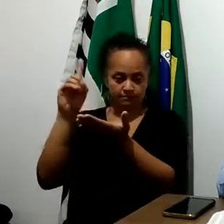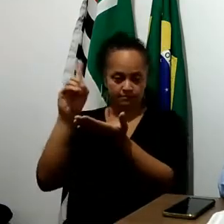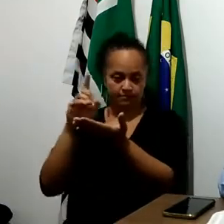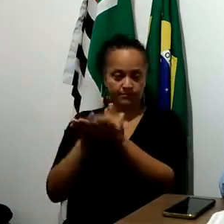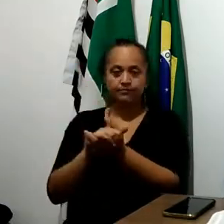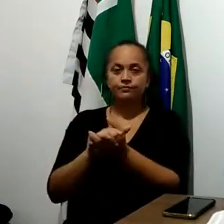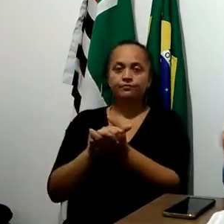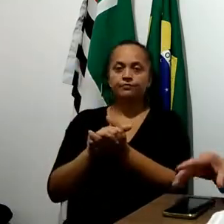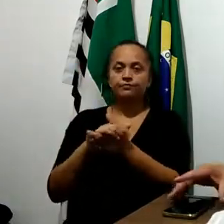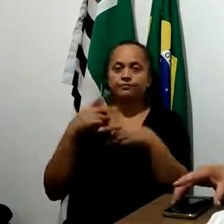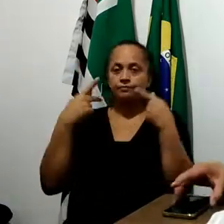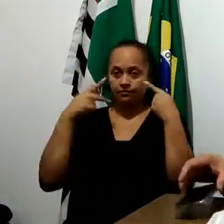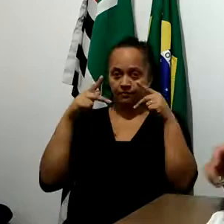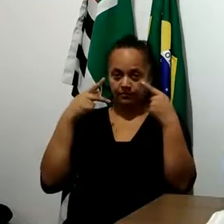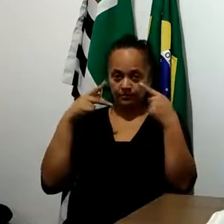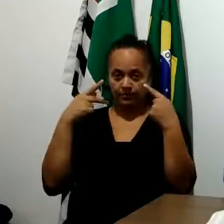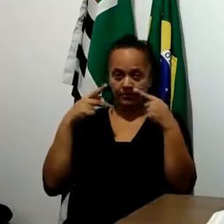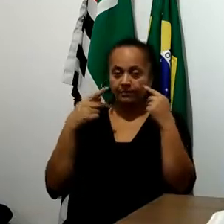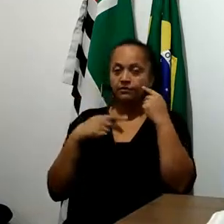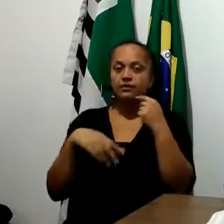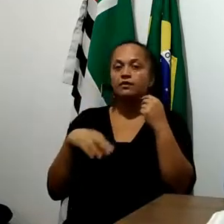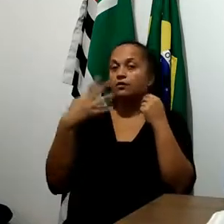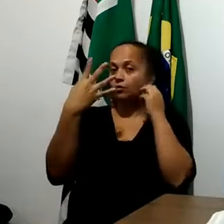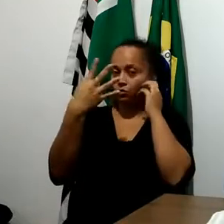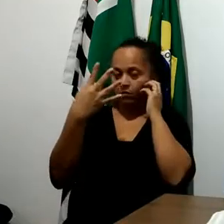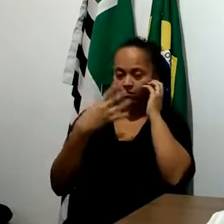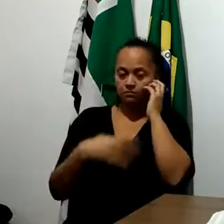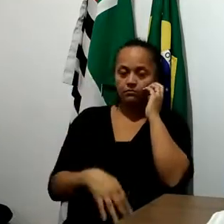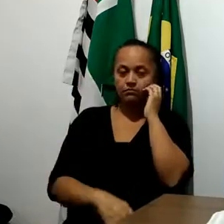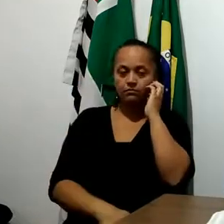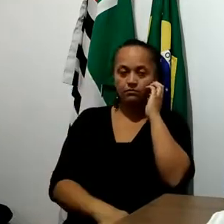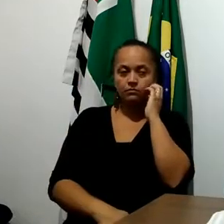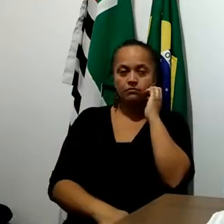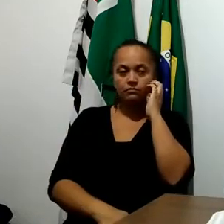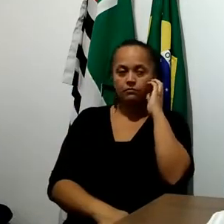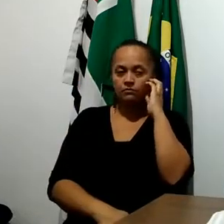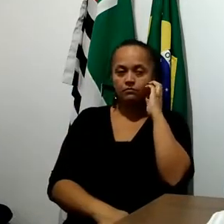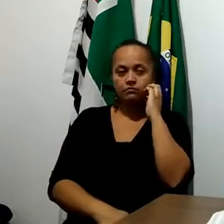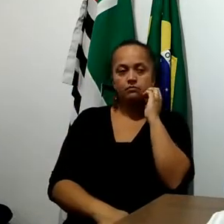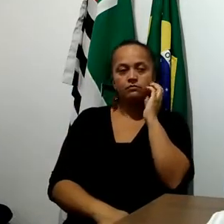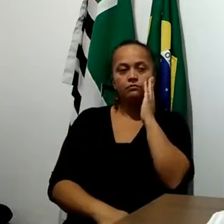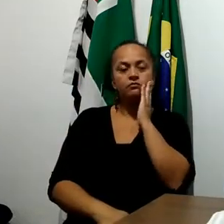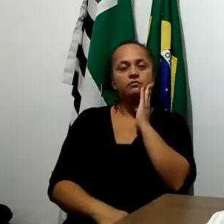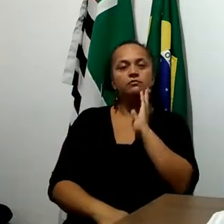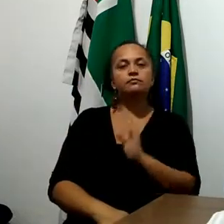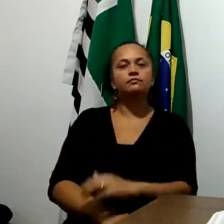em Provérbios capítulo 4. Olha o que diz aqui, Provérbios capítulo 4.